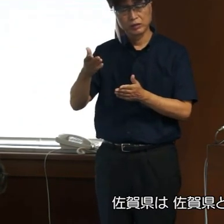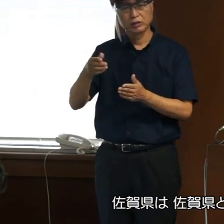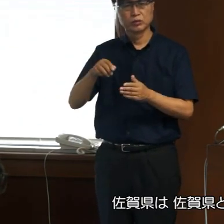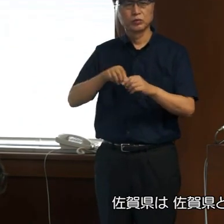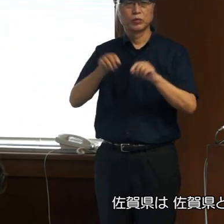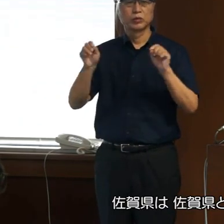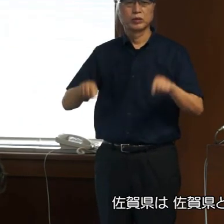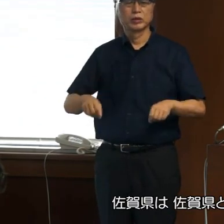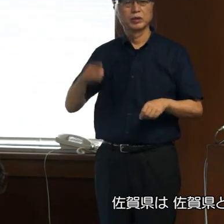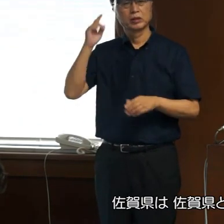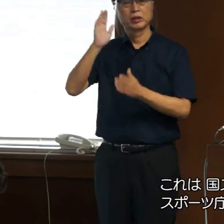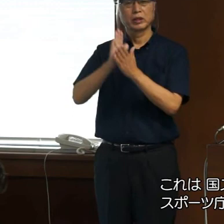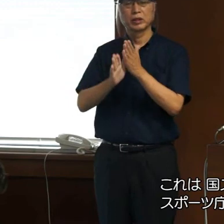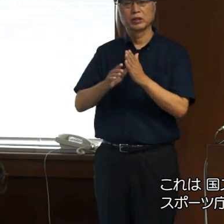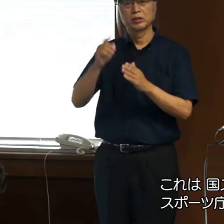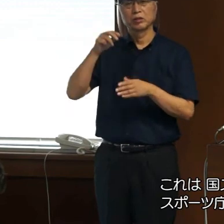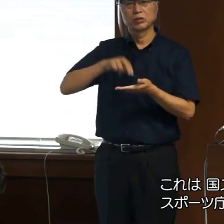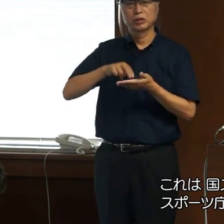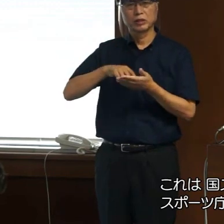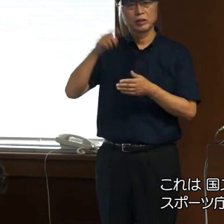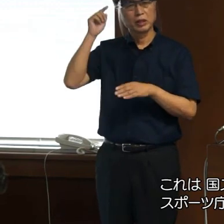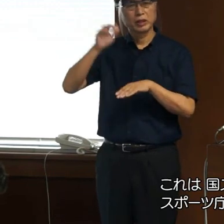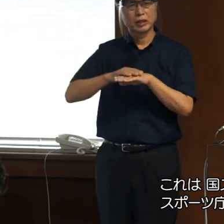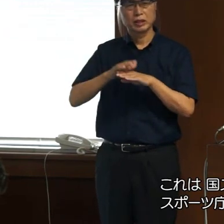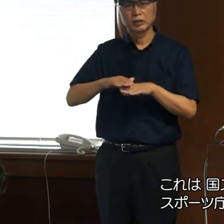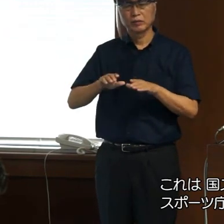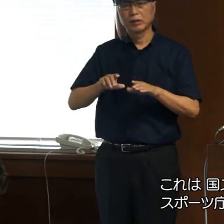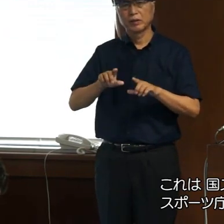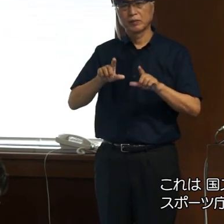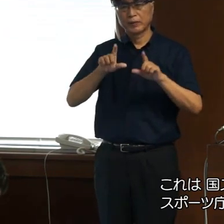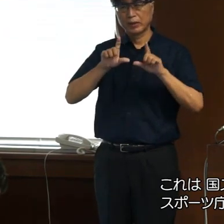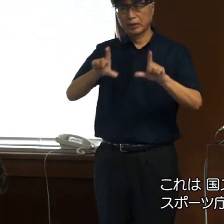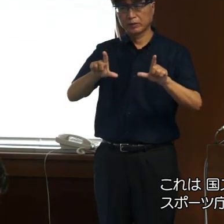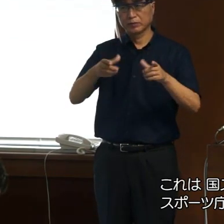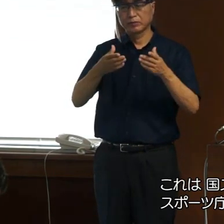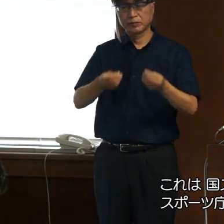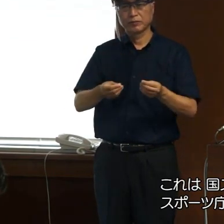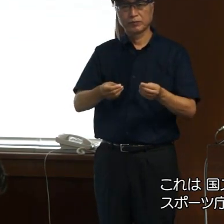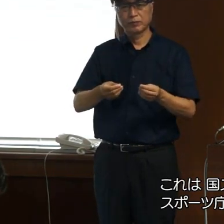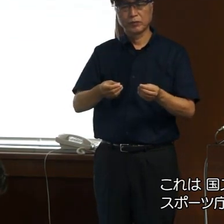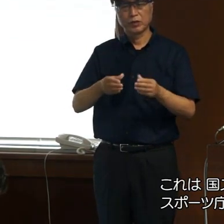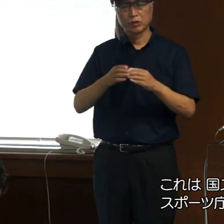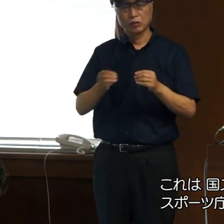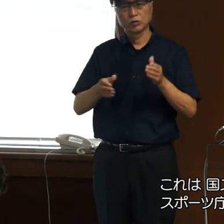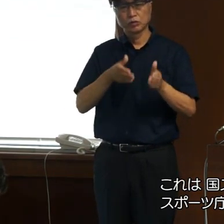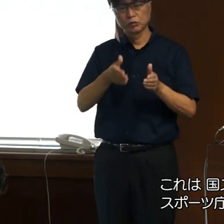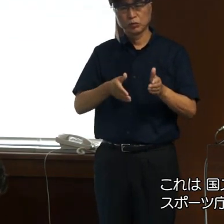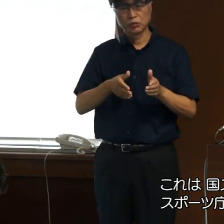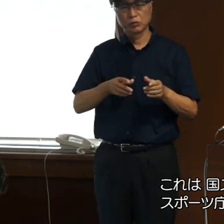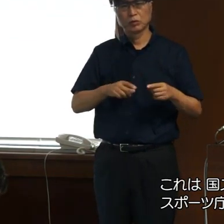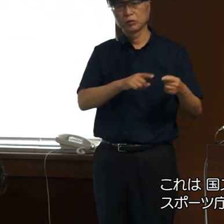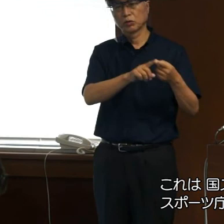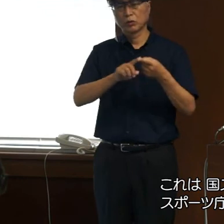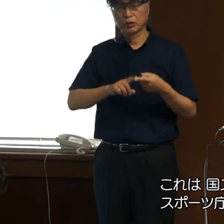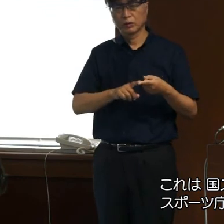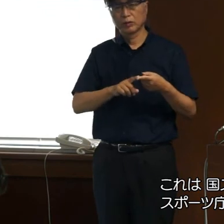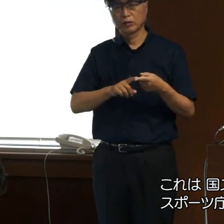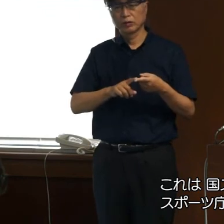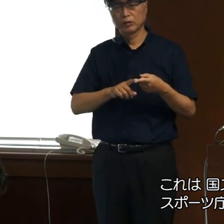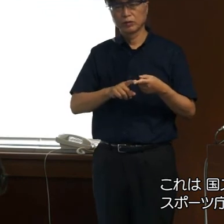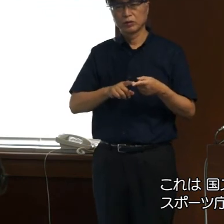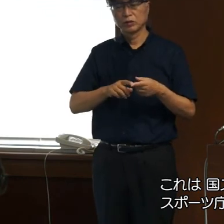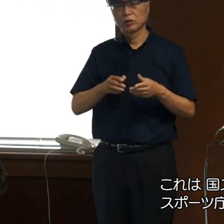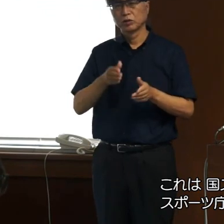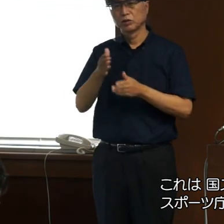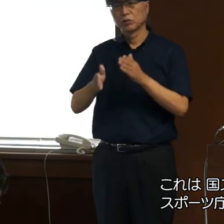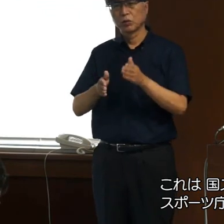としての考えを示しました。これは国スポ協会とスポーツ庁